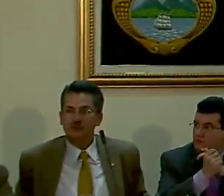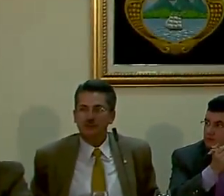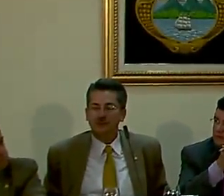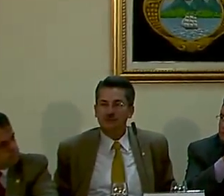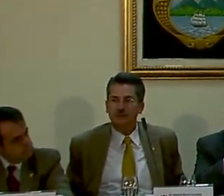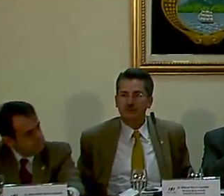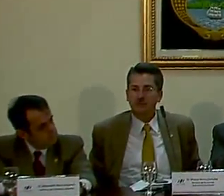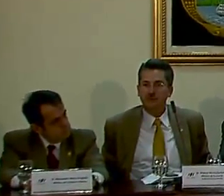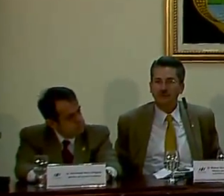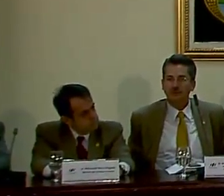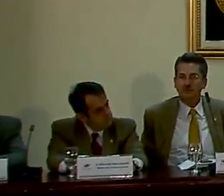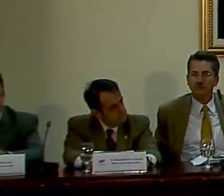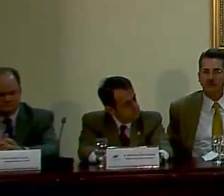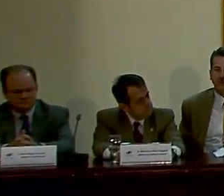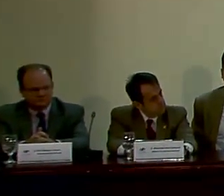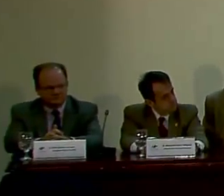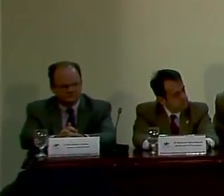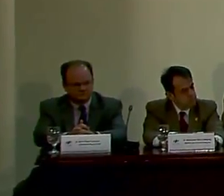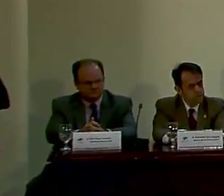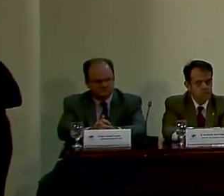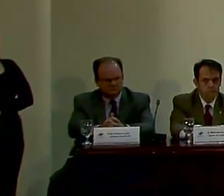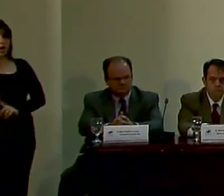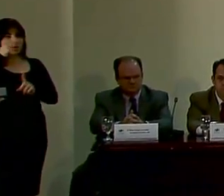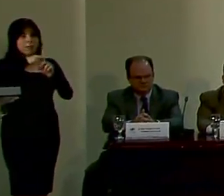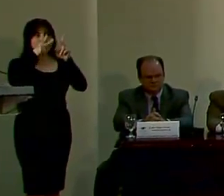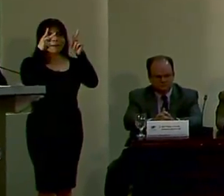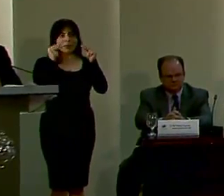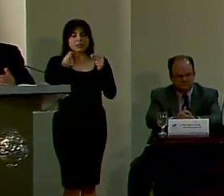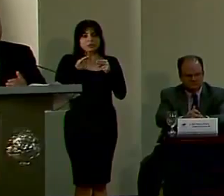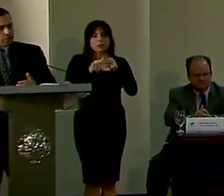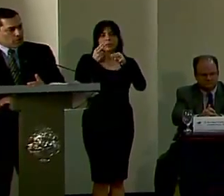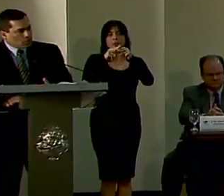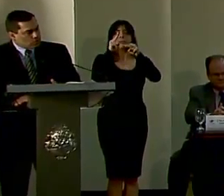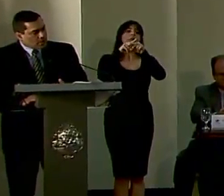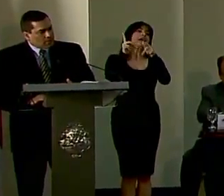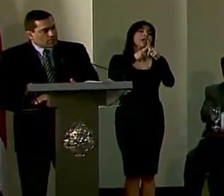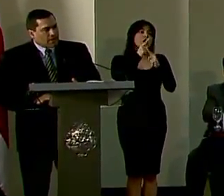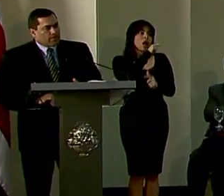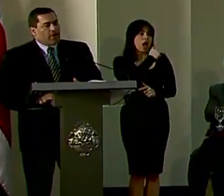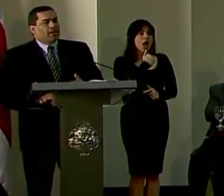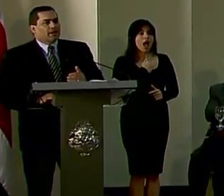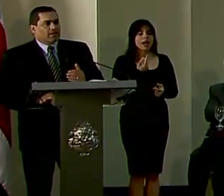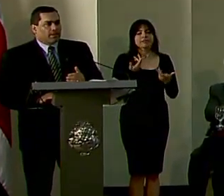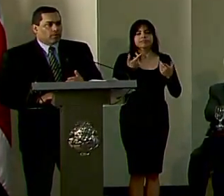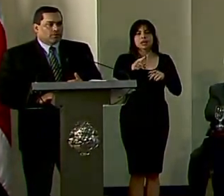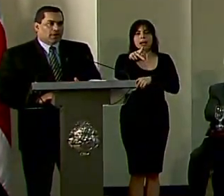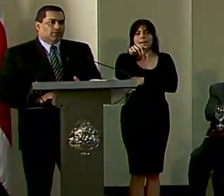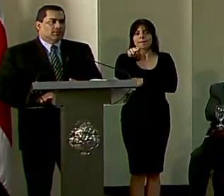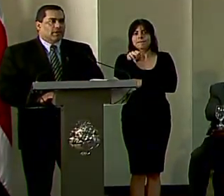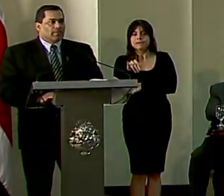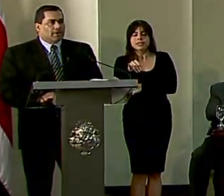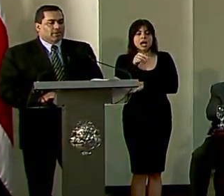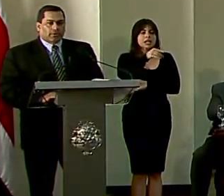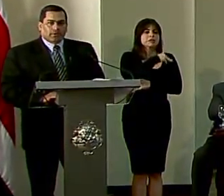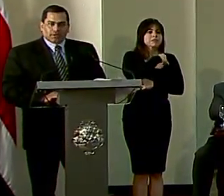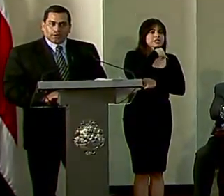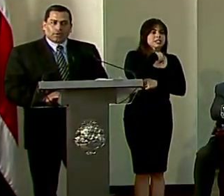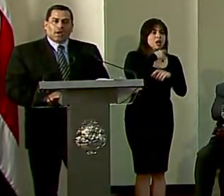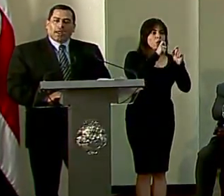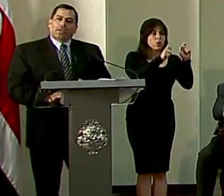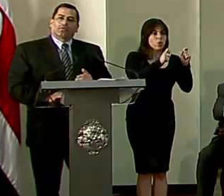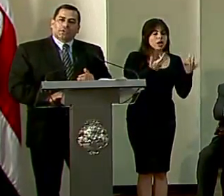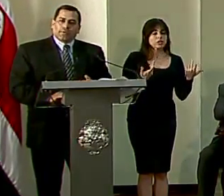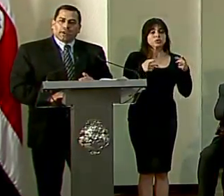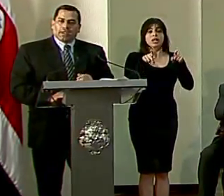legal que obliga al gobierno a presupuestar cada vez más. Ahí tenemos los casos del PANI, ahí tenemos los casos del Ministerio de